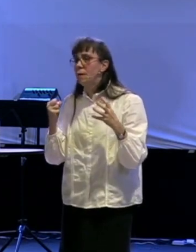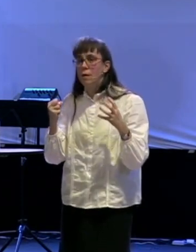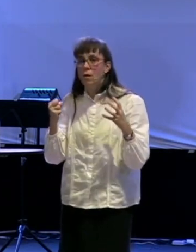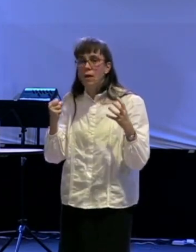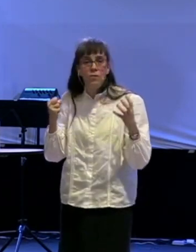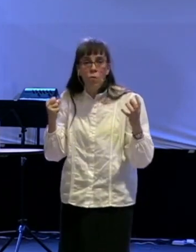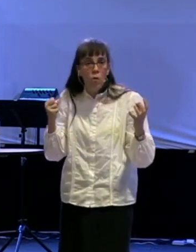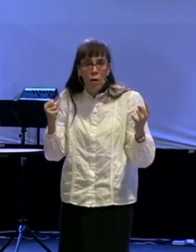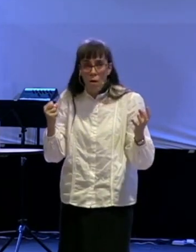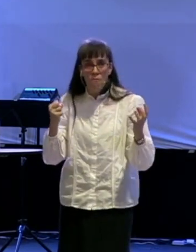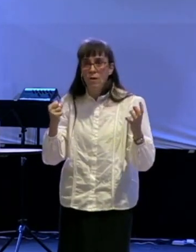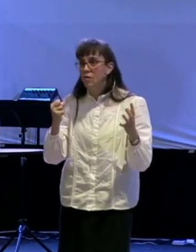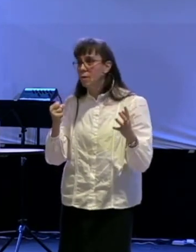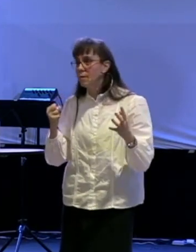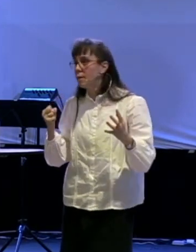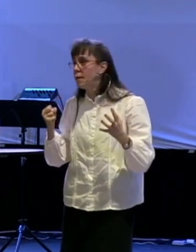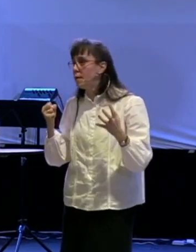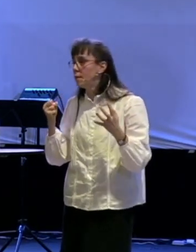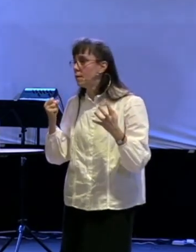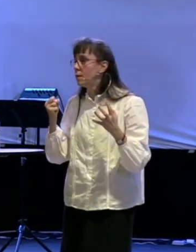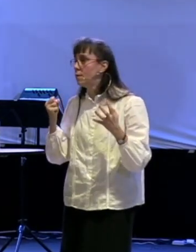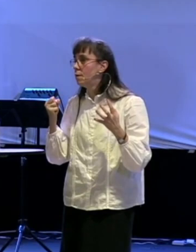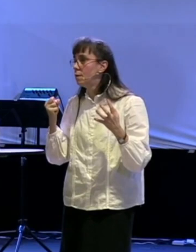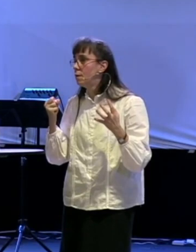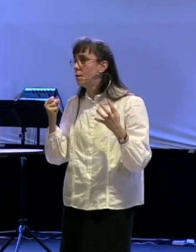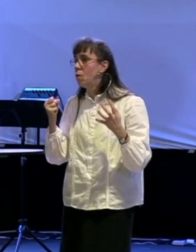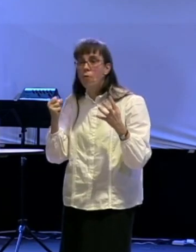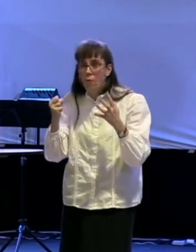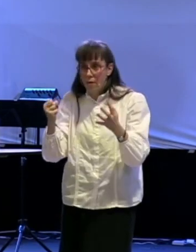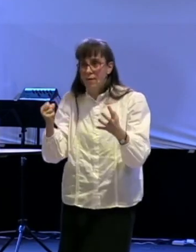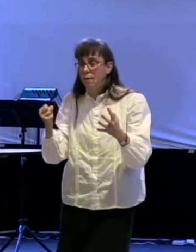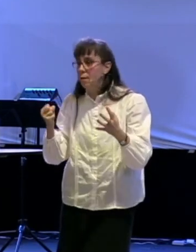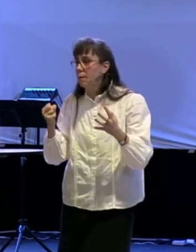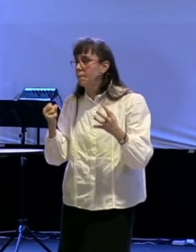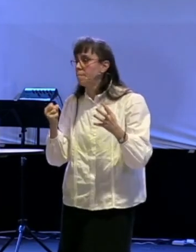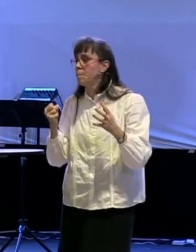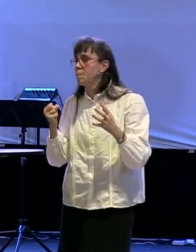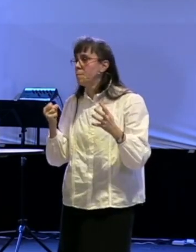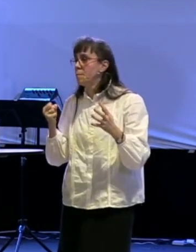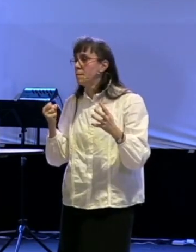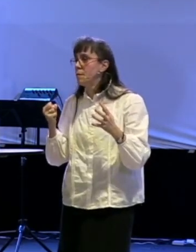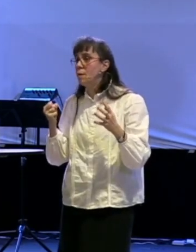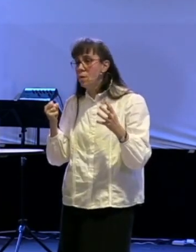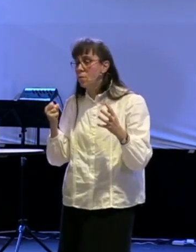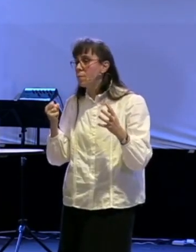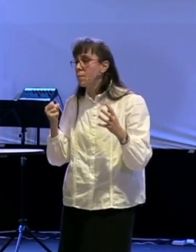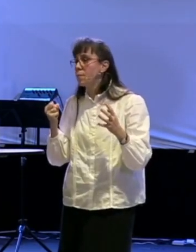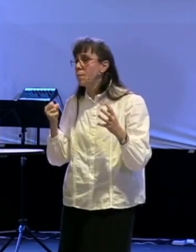enfants soudain? God has no more love for his children. Dieu n'aurait-il plus d'amour pour son fils? Or for his son? Bien sûr que non.